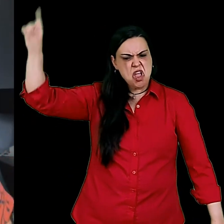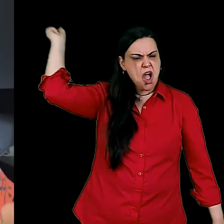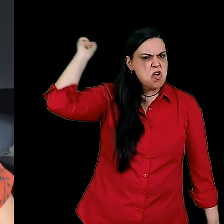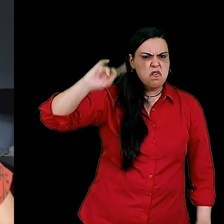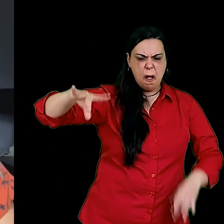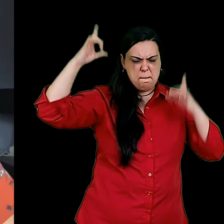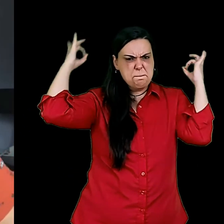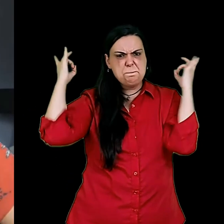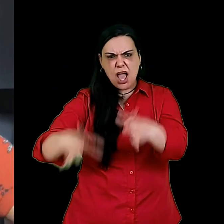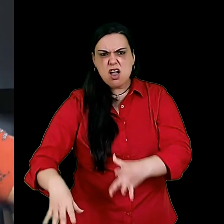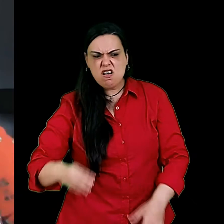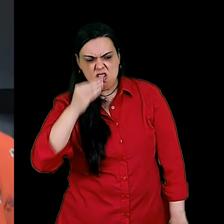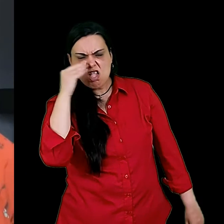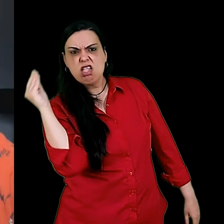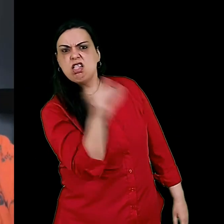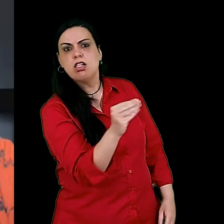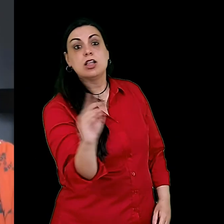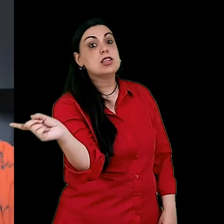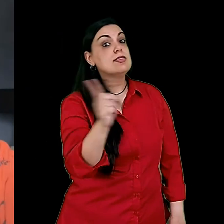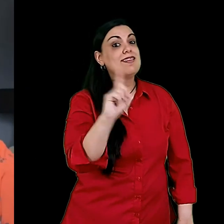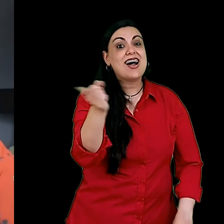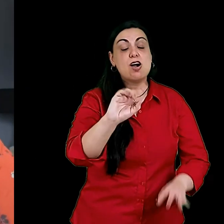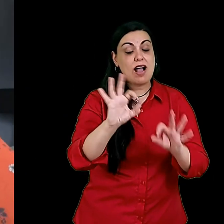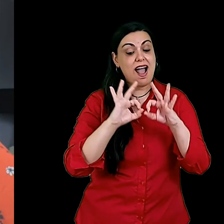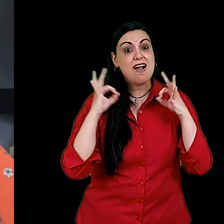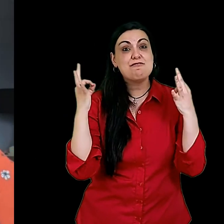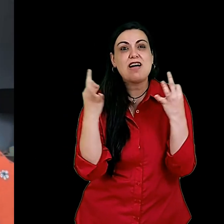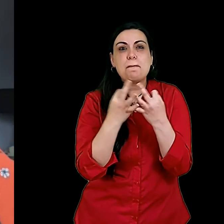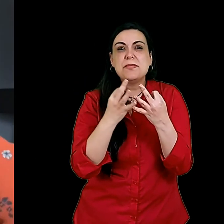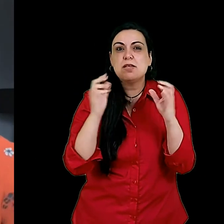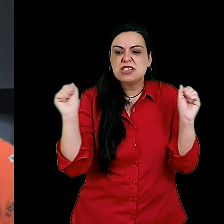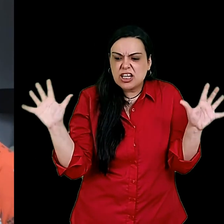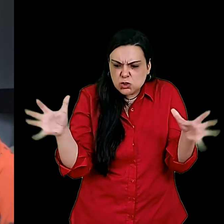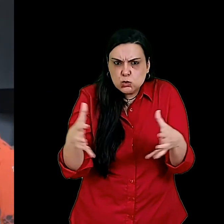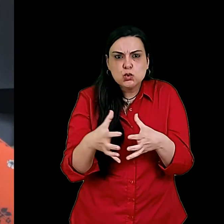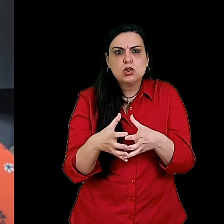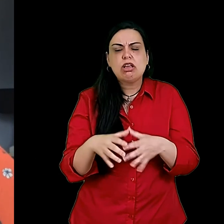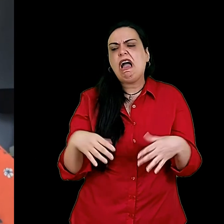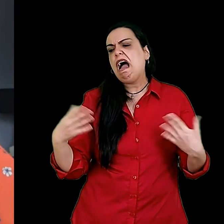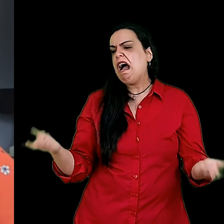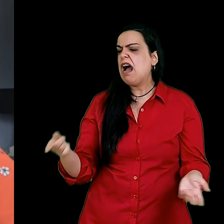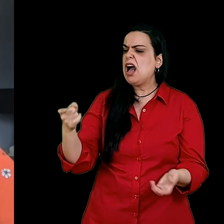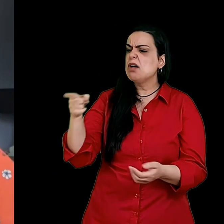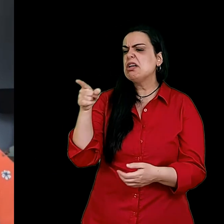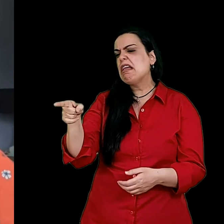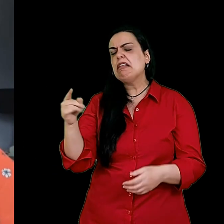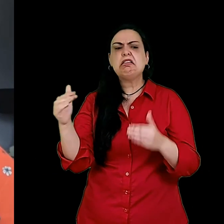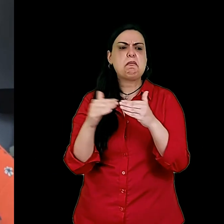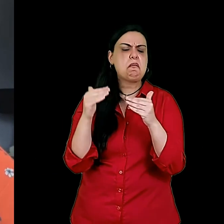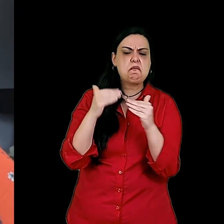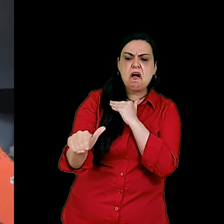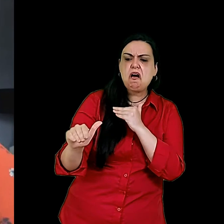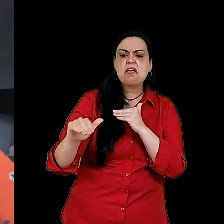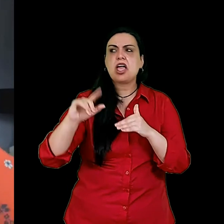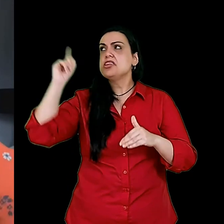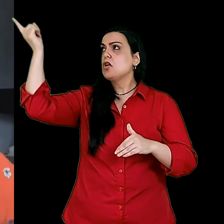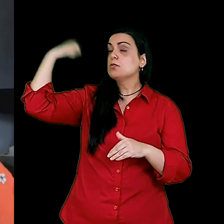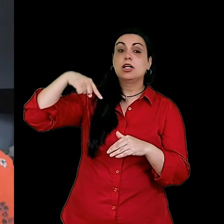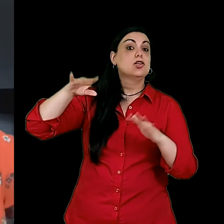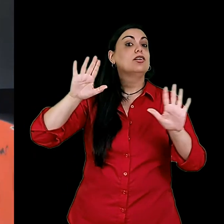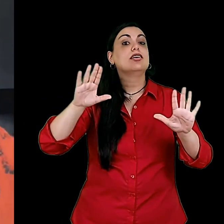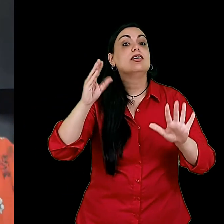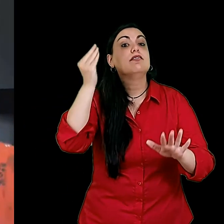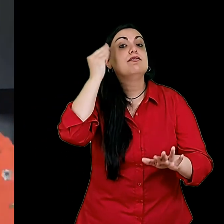haver rejeição. Não pode. A família tem que entrar nesse bojo. Camila, mas fulano